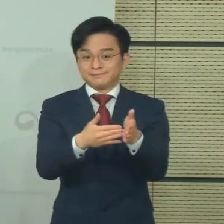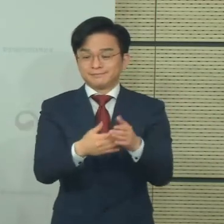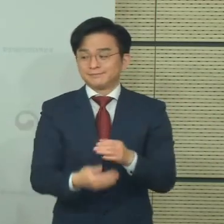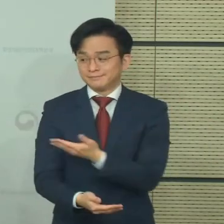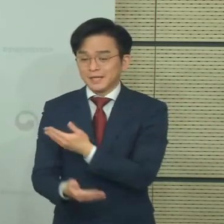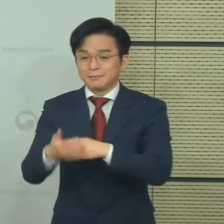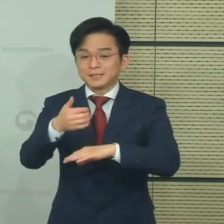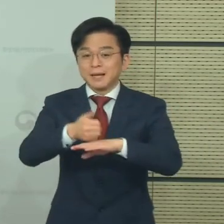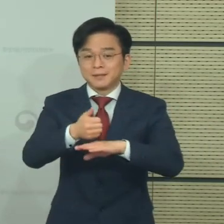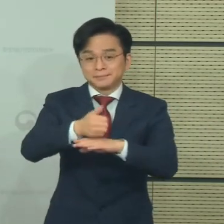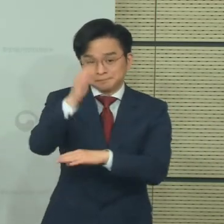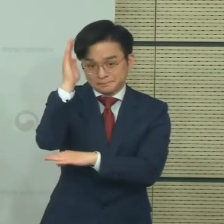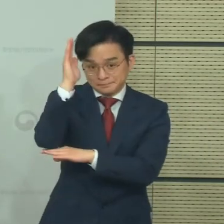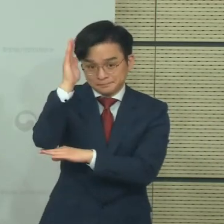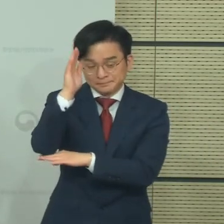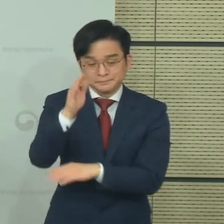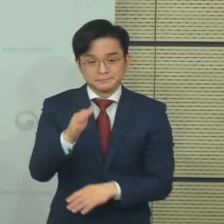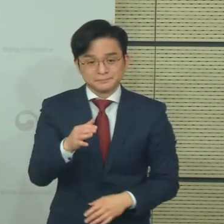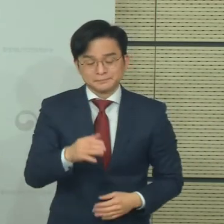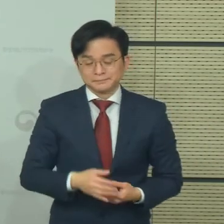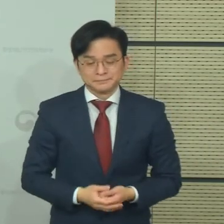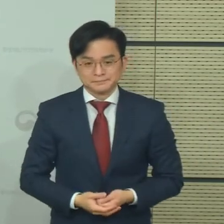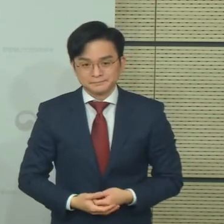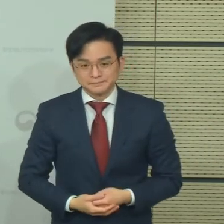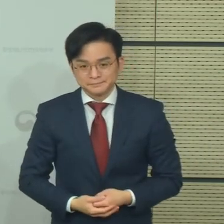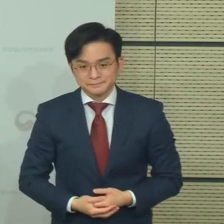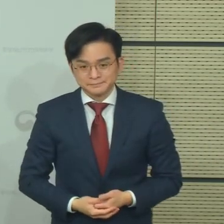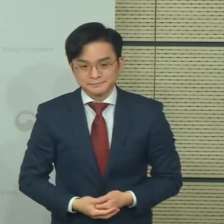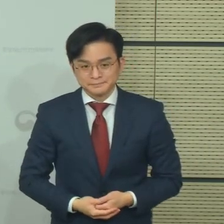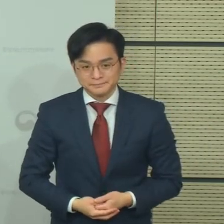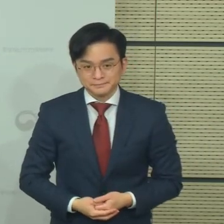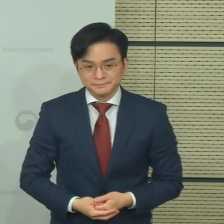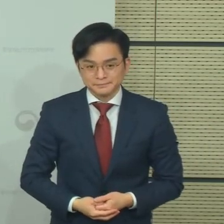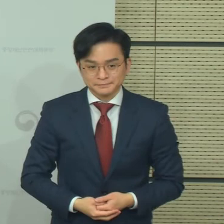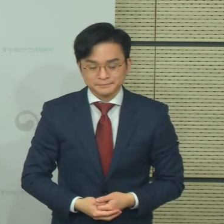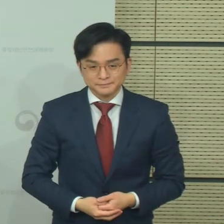말씀 간단히 부탁드립니다. 네, 이게